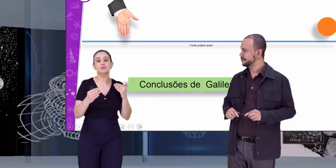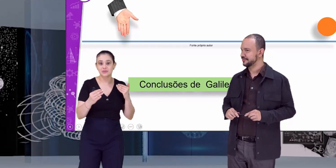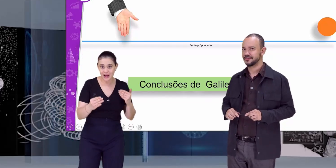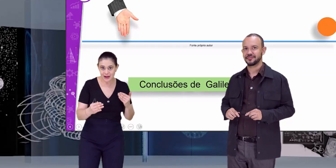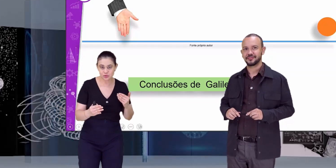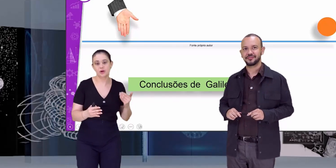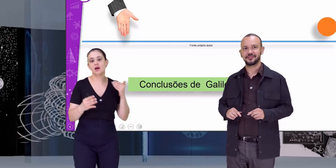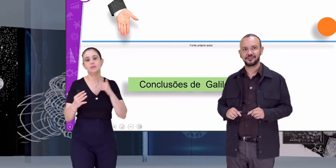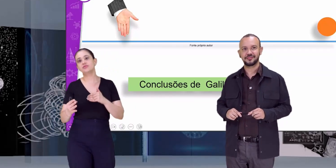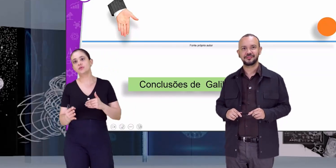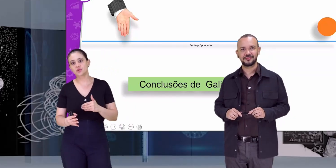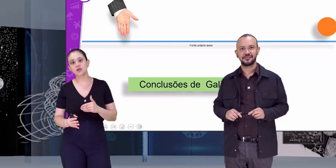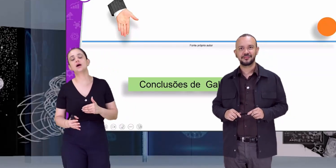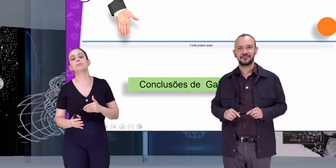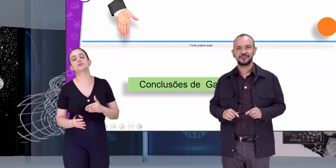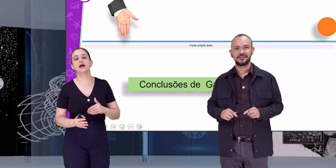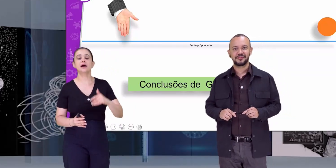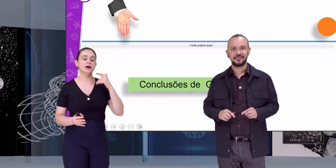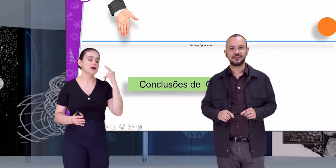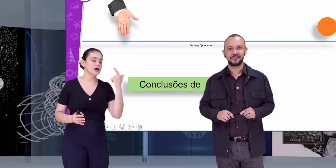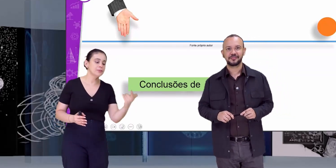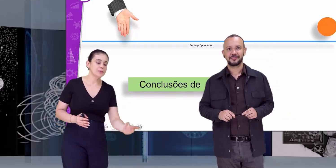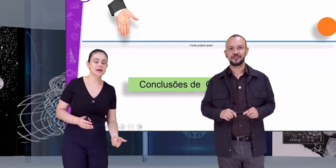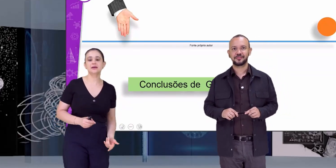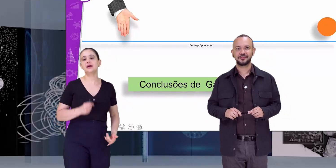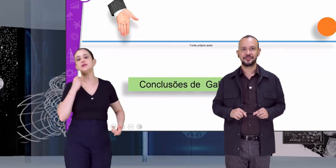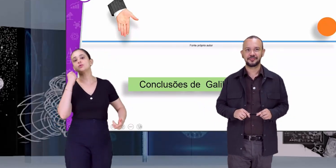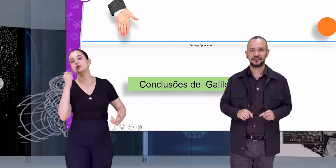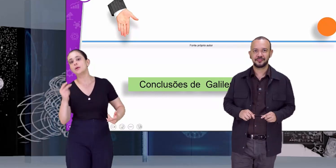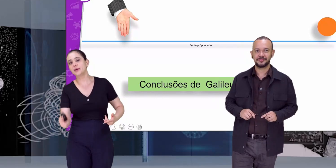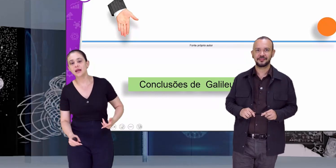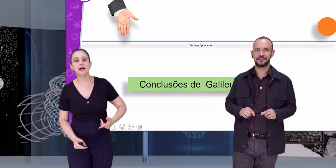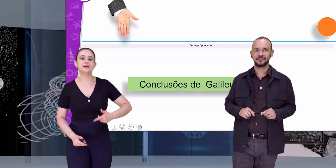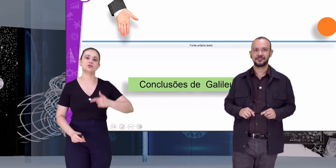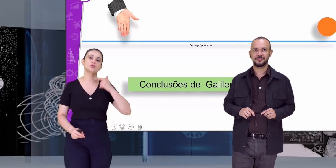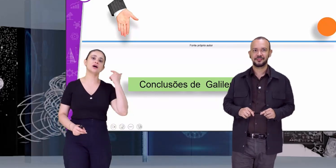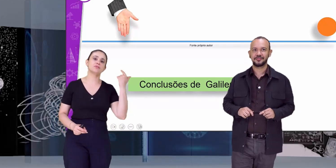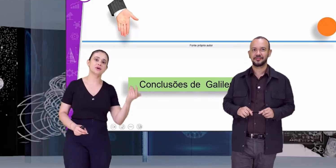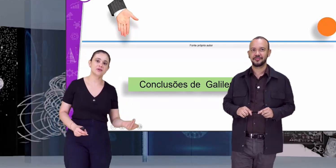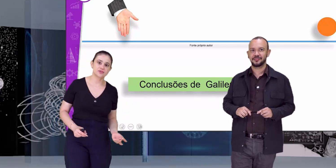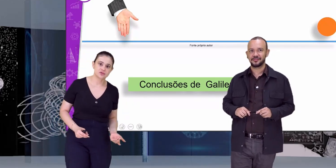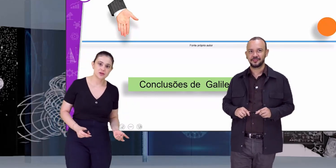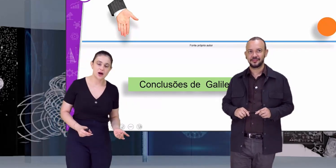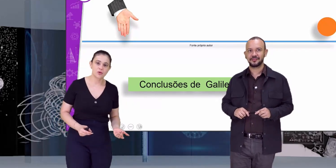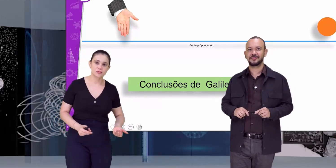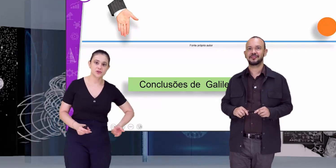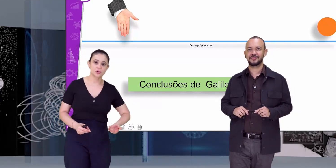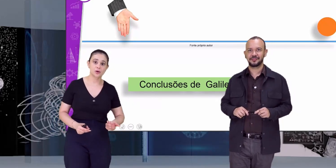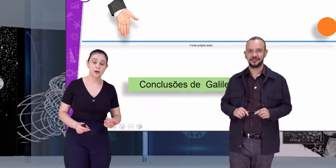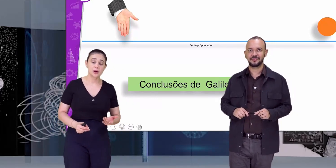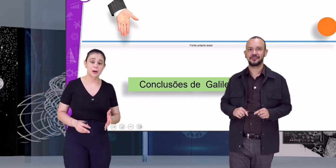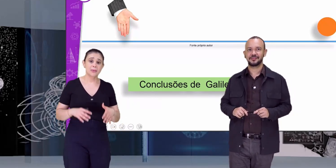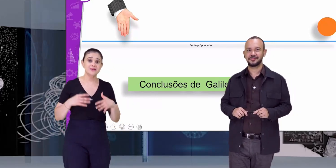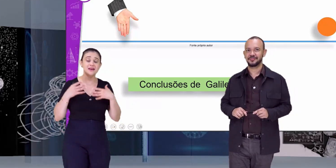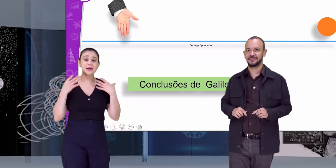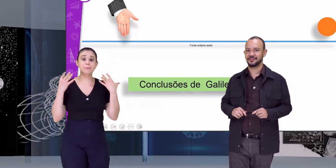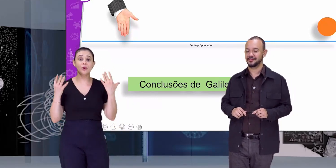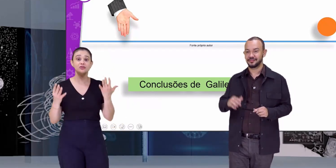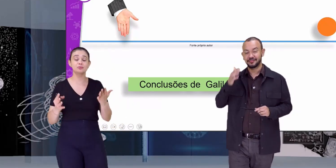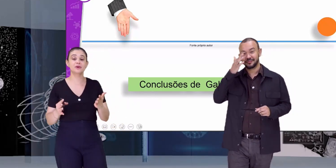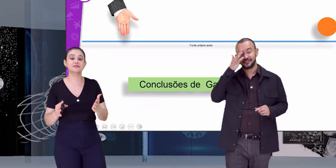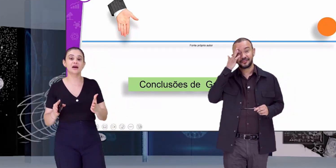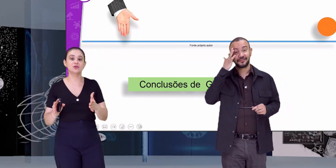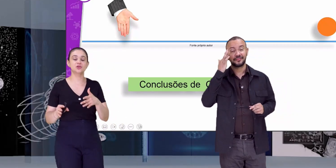do contato é uma força de campo, tá? Campo magnético, campo elétrico, campo gravitacional, fechou? Mas aí